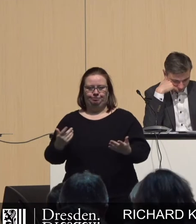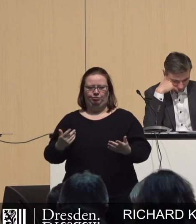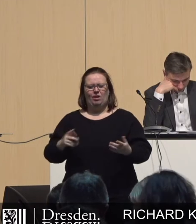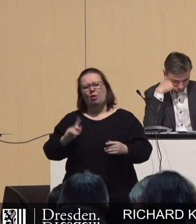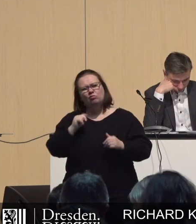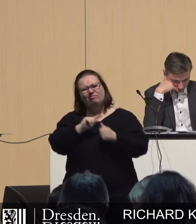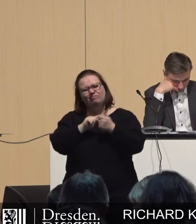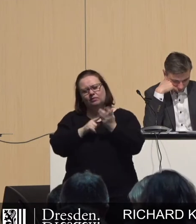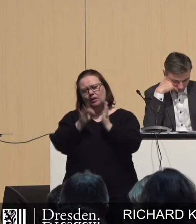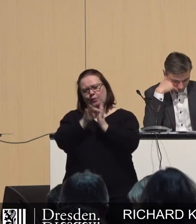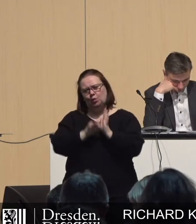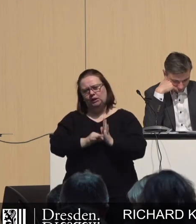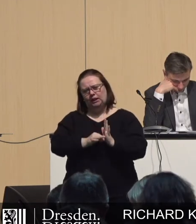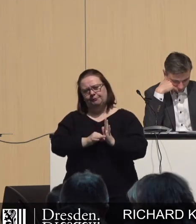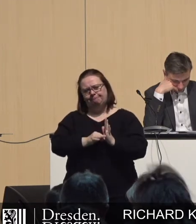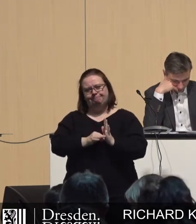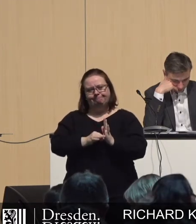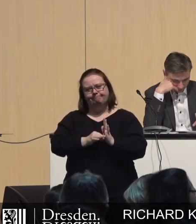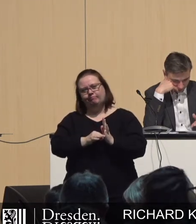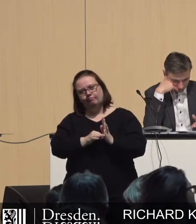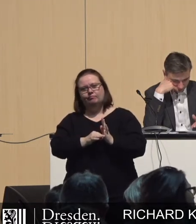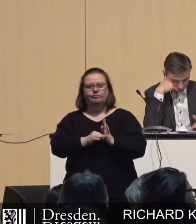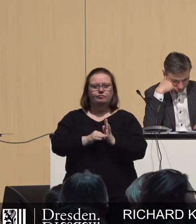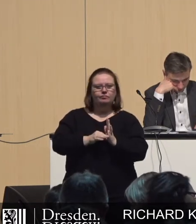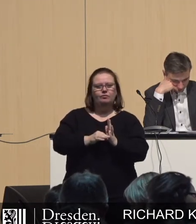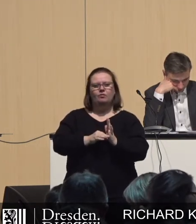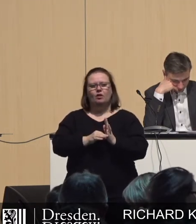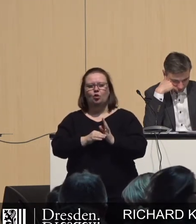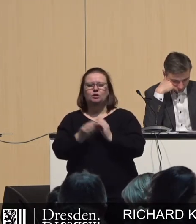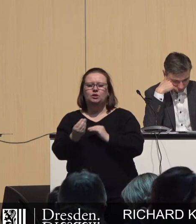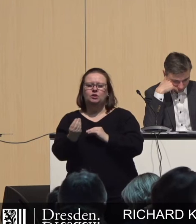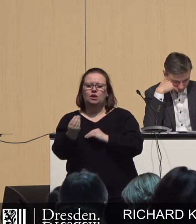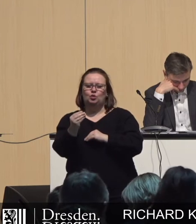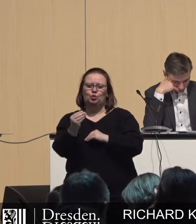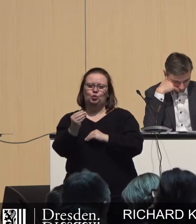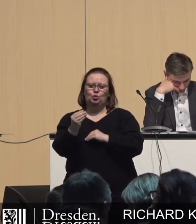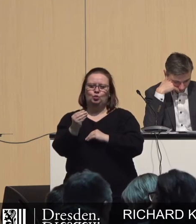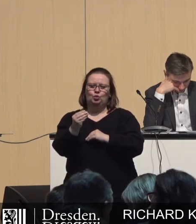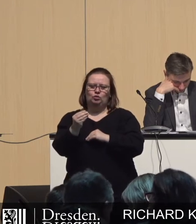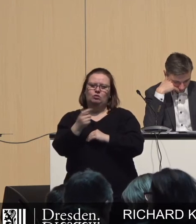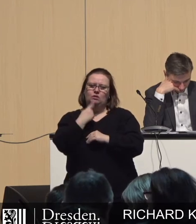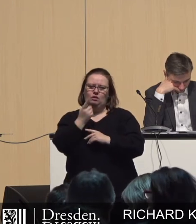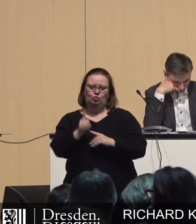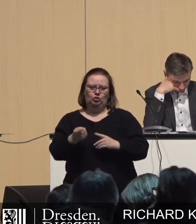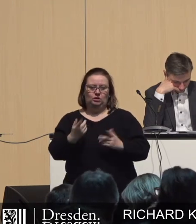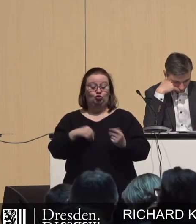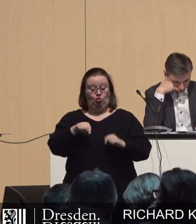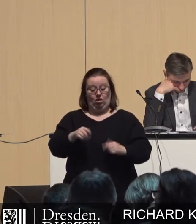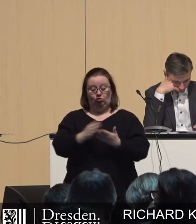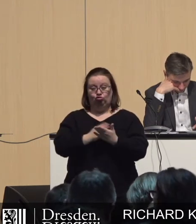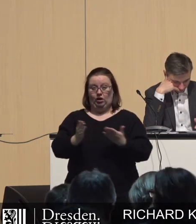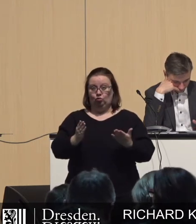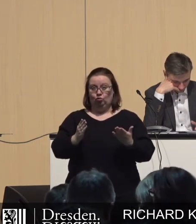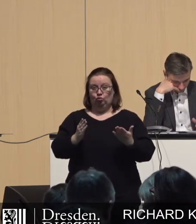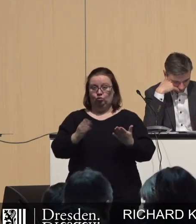auch Punkte, liebe Kolleginnen und Kollegen, die darüber hinaus natürlich mit genannt werden müssen, weil es ist ja jetzt nicht nur eine Entscheidung